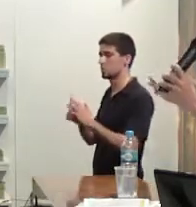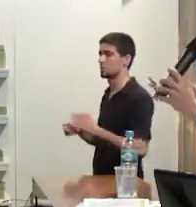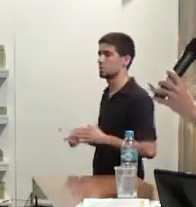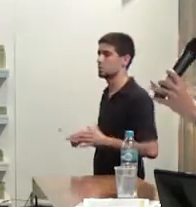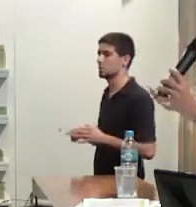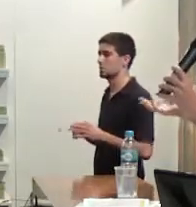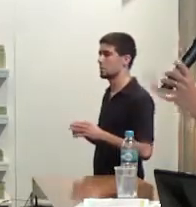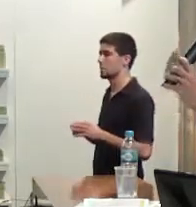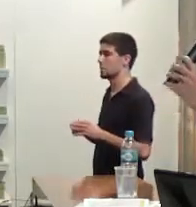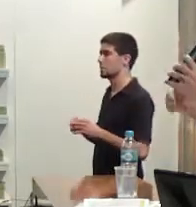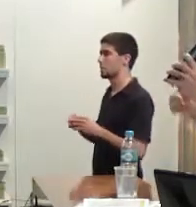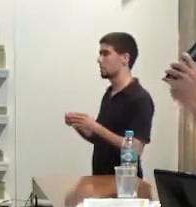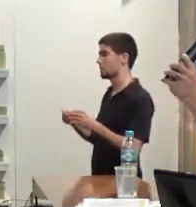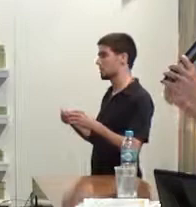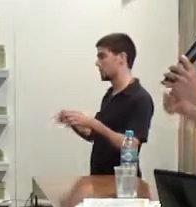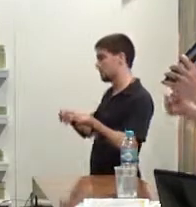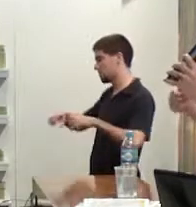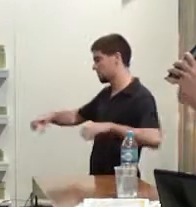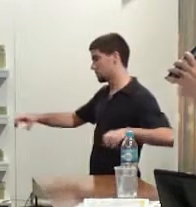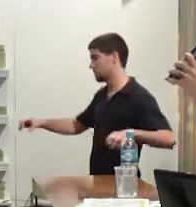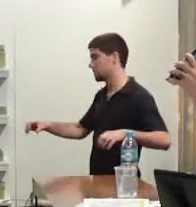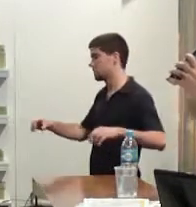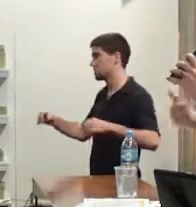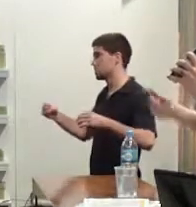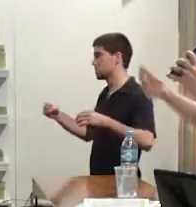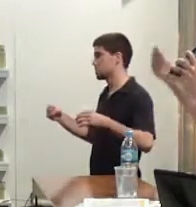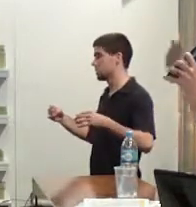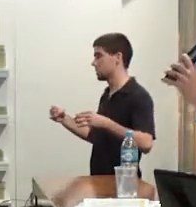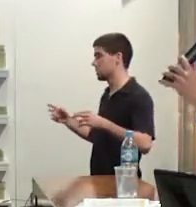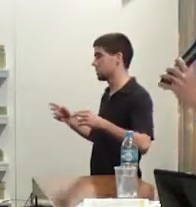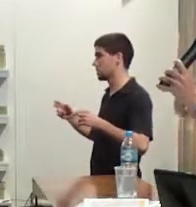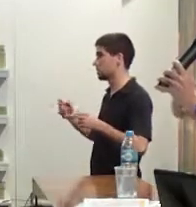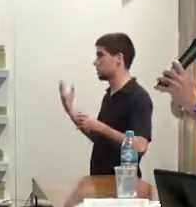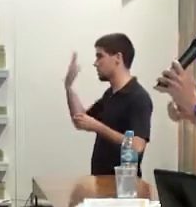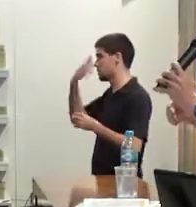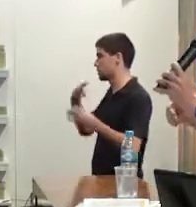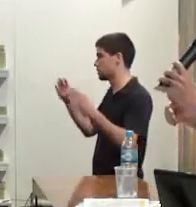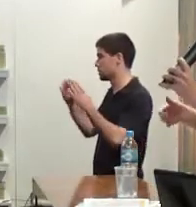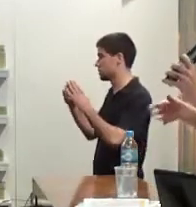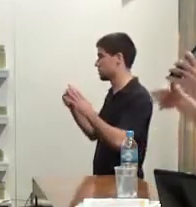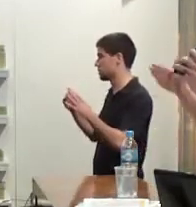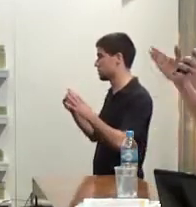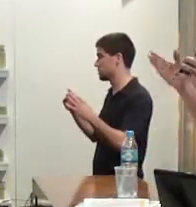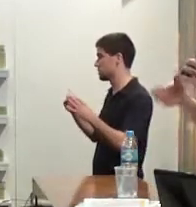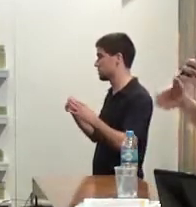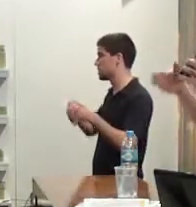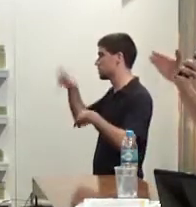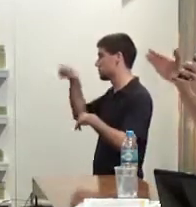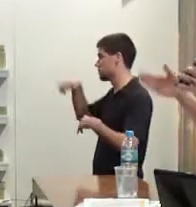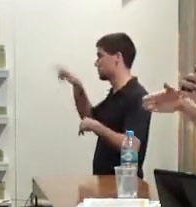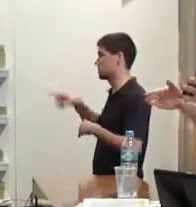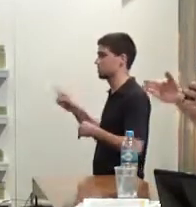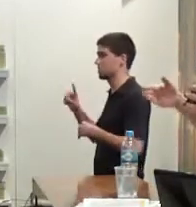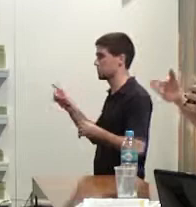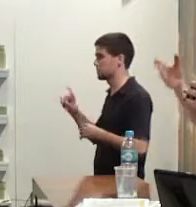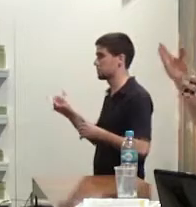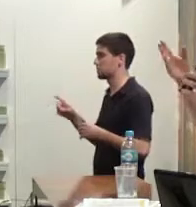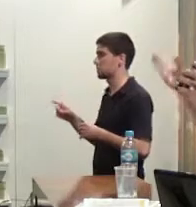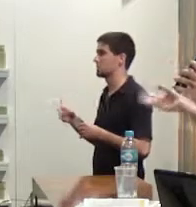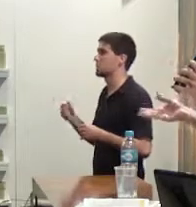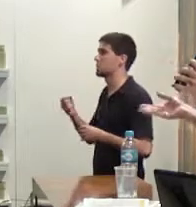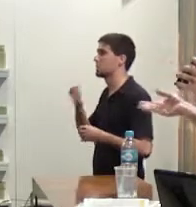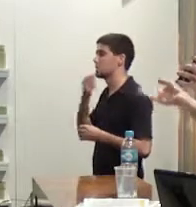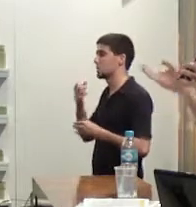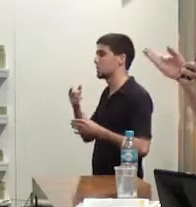en un museo, sino fundamentalmente que puedan estar en circulación, aunque sea con un